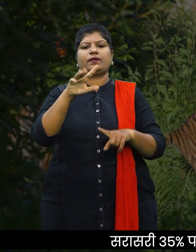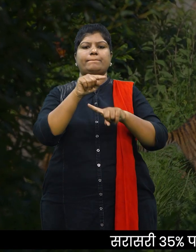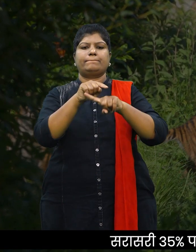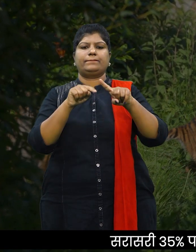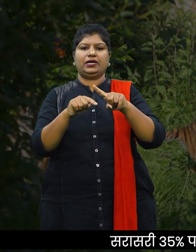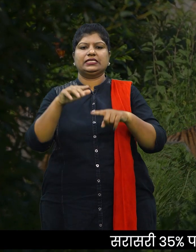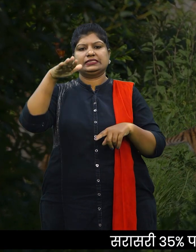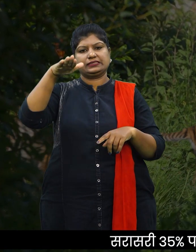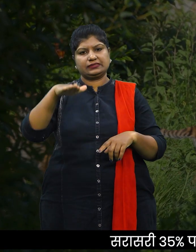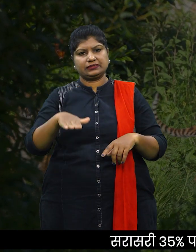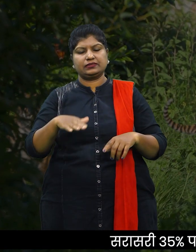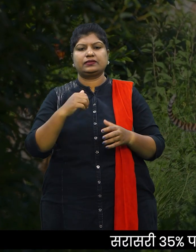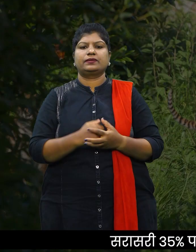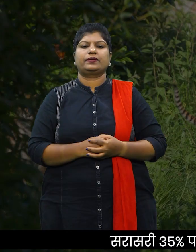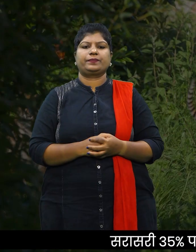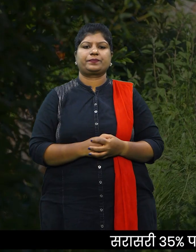येते.